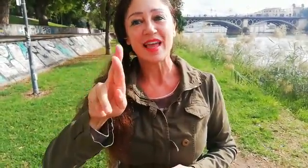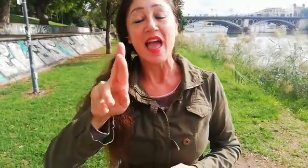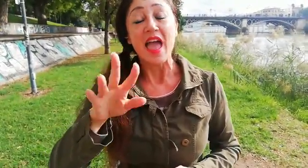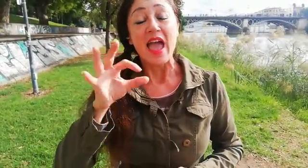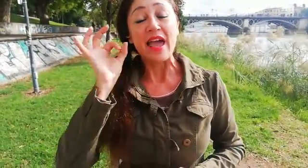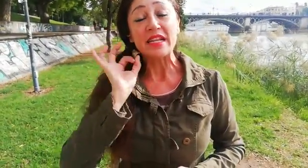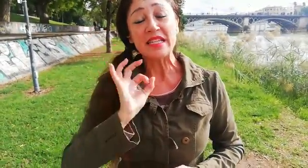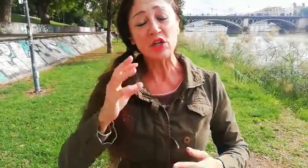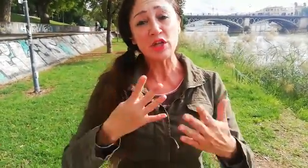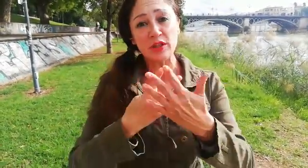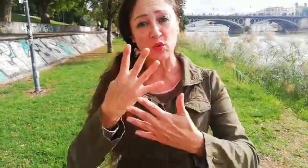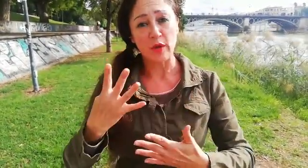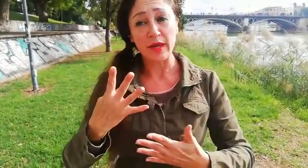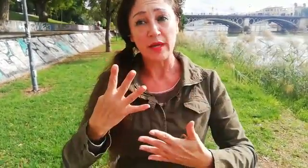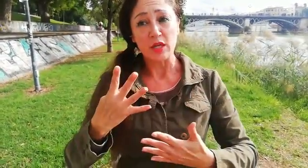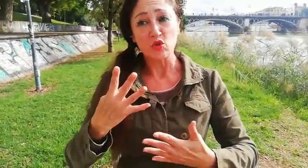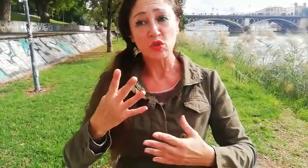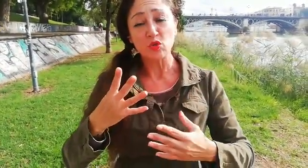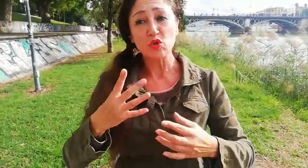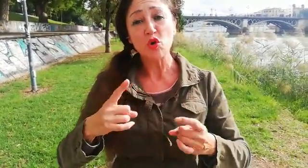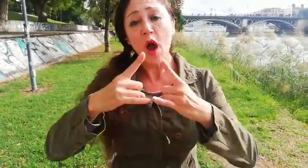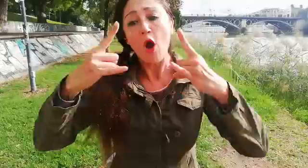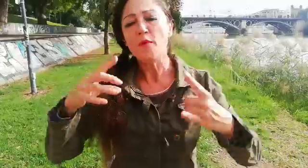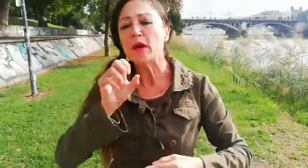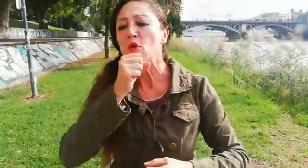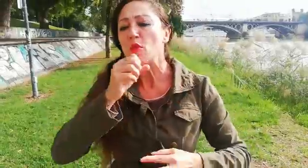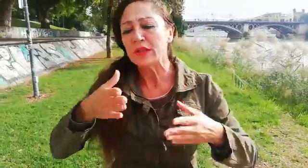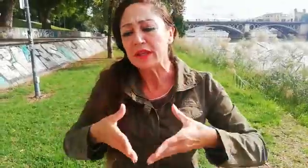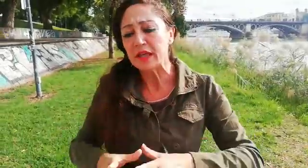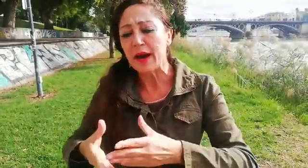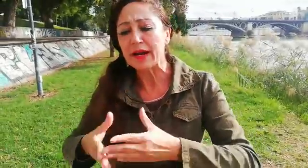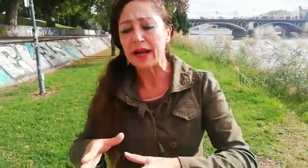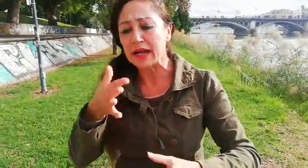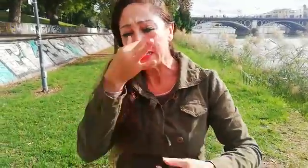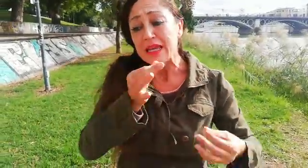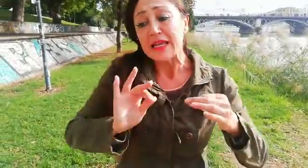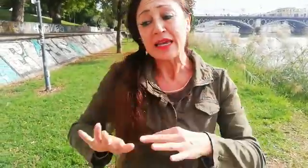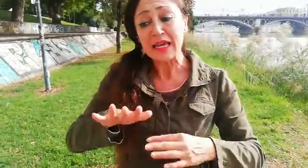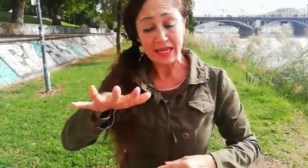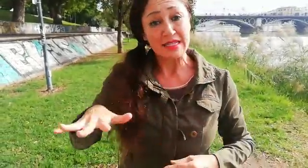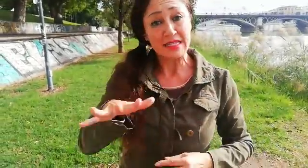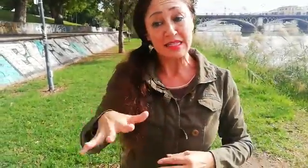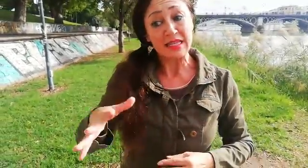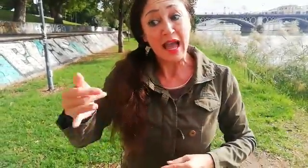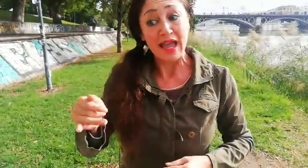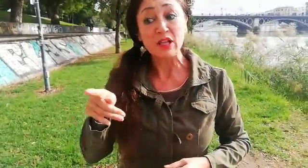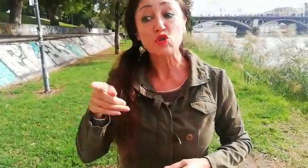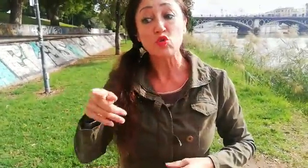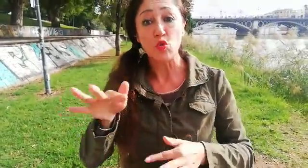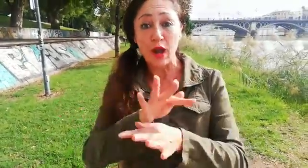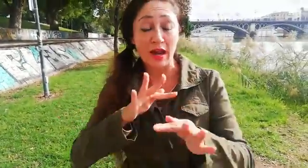En el siglo XIX sustituyó a un viejo puente de barcas que existía en su lugar.